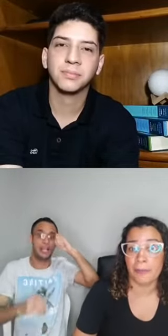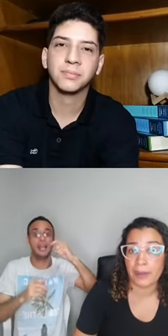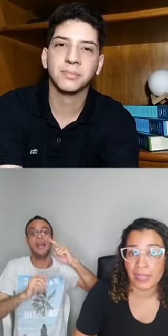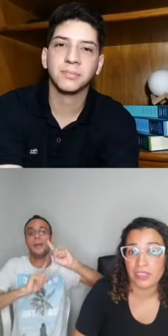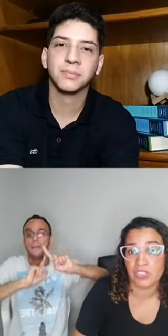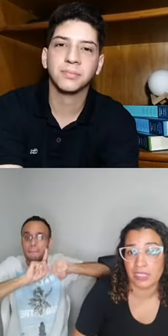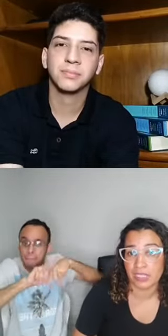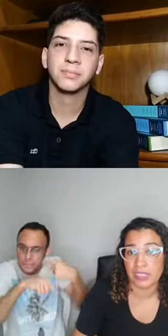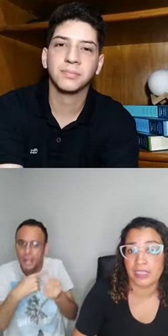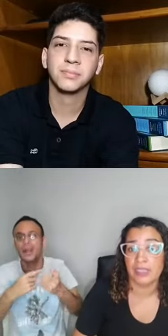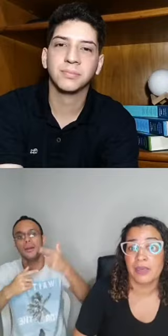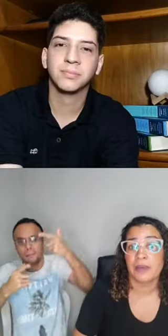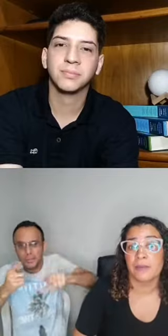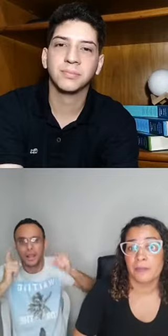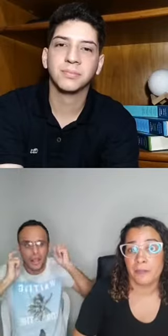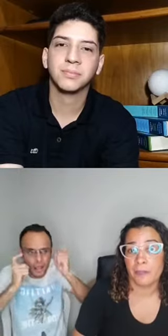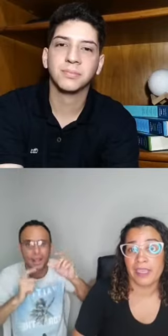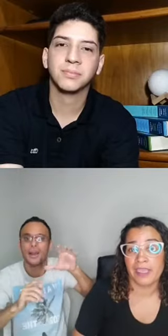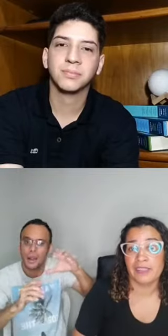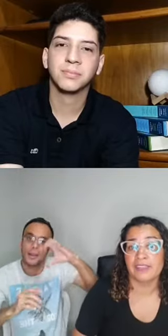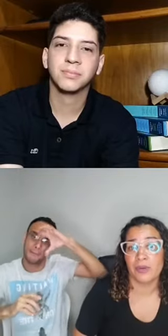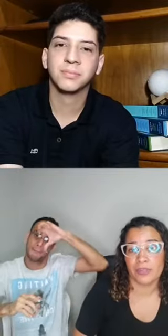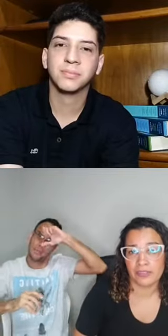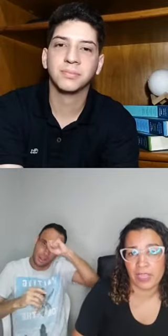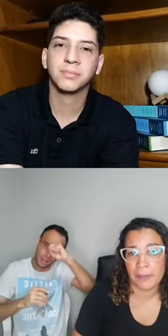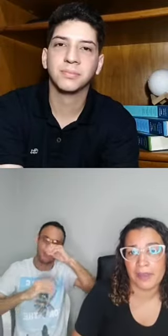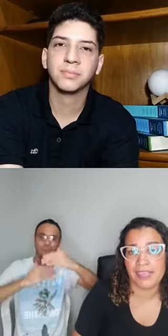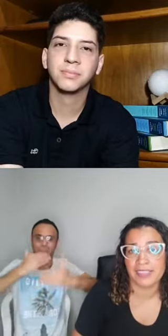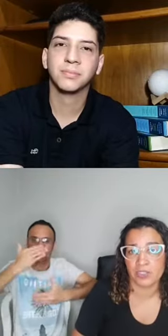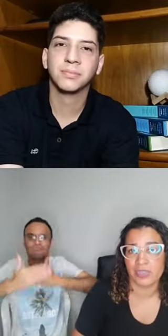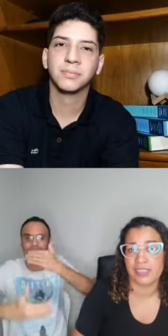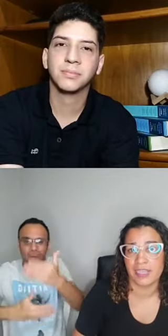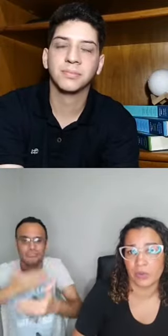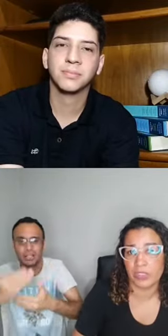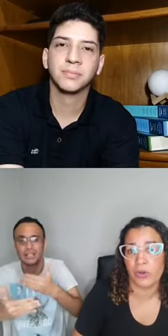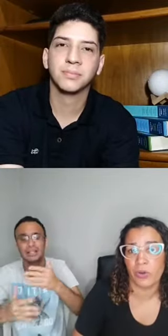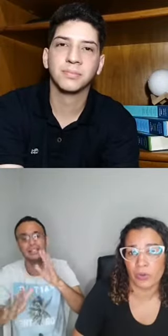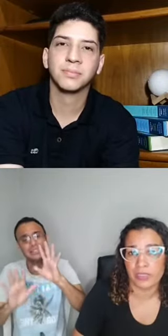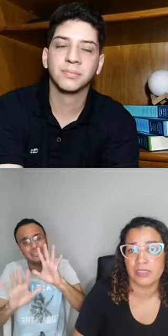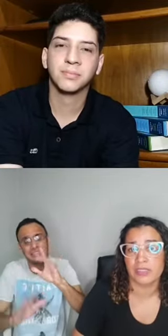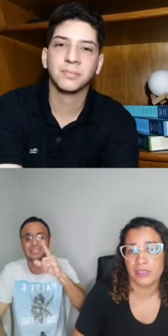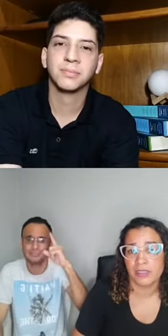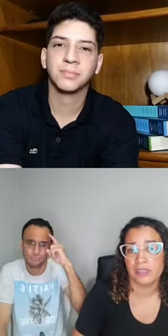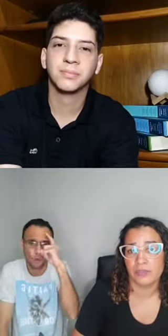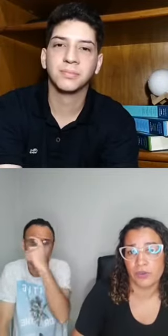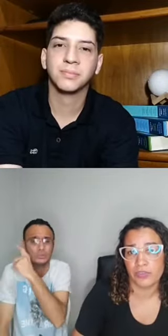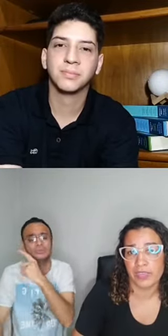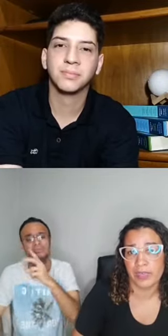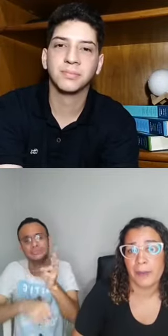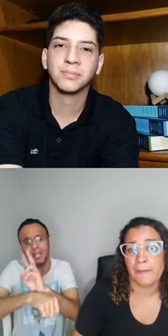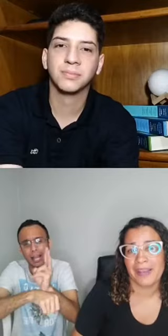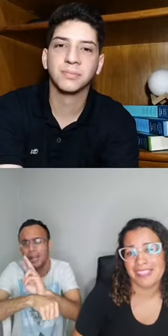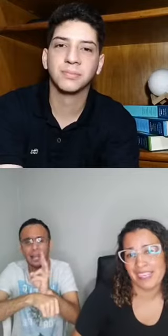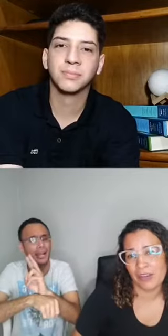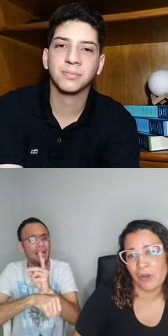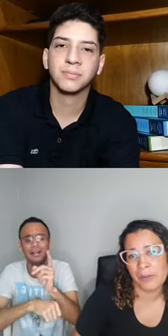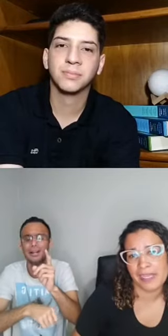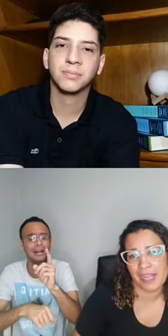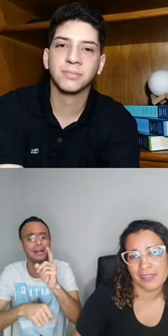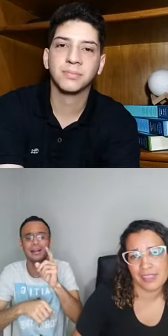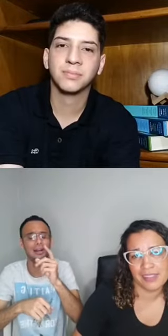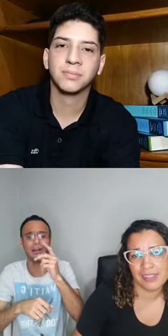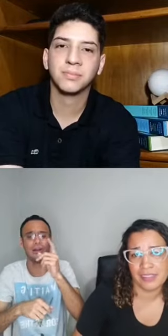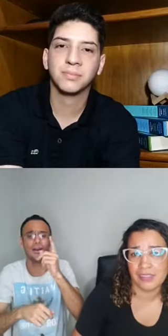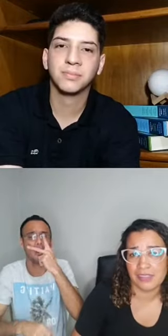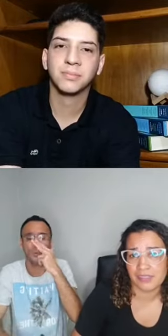ele aprende ali, né? Então, ter mais isso nas reuniões, desenvolver. Mas é